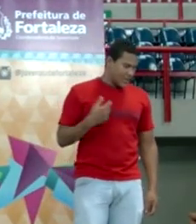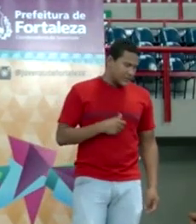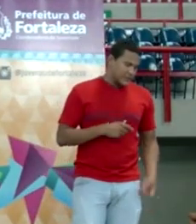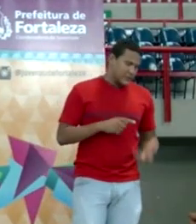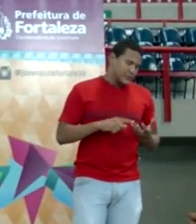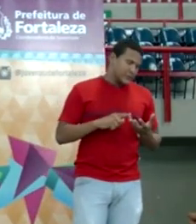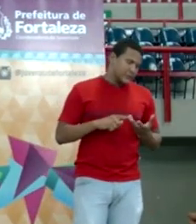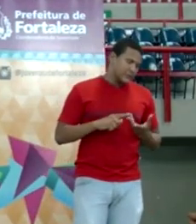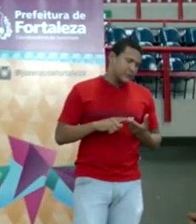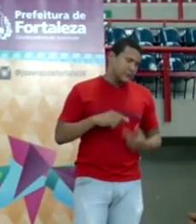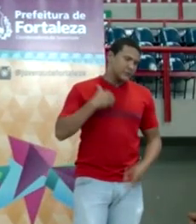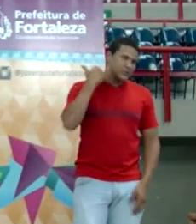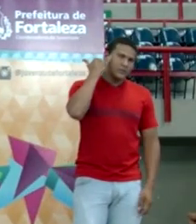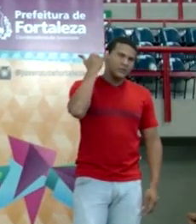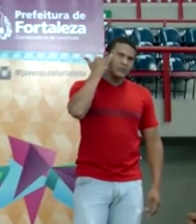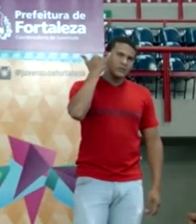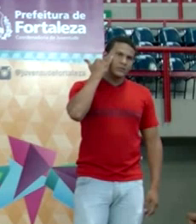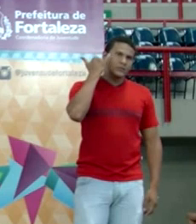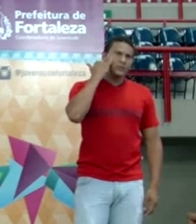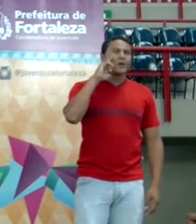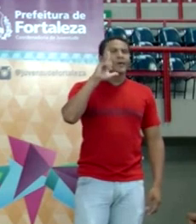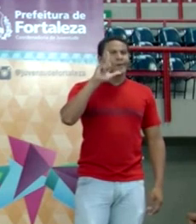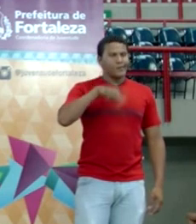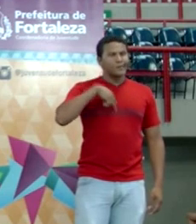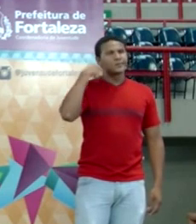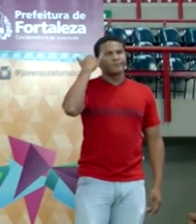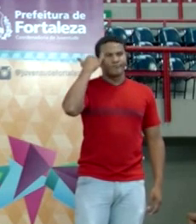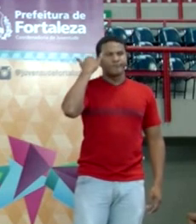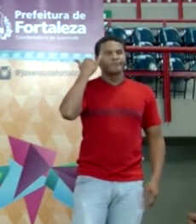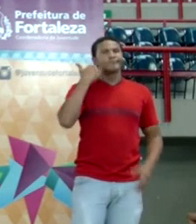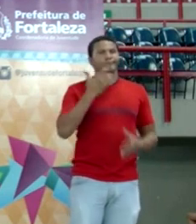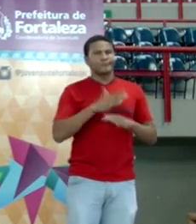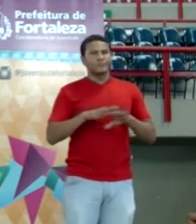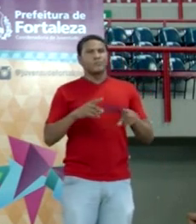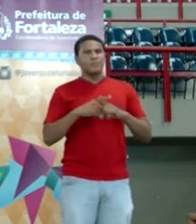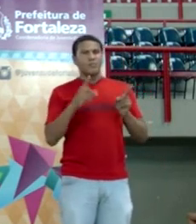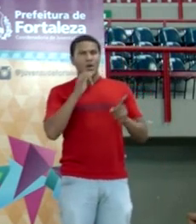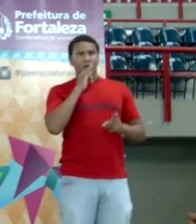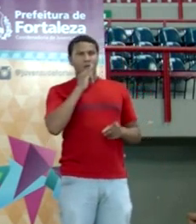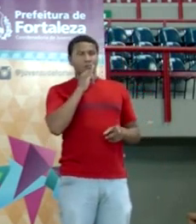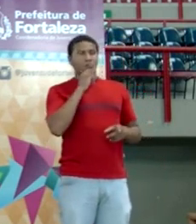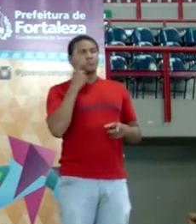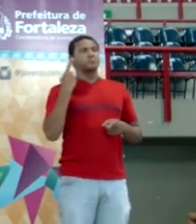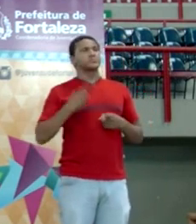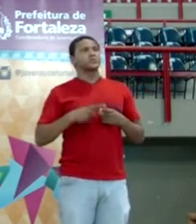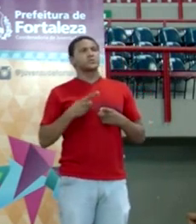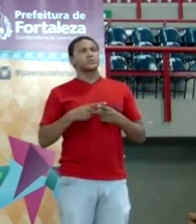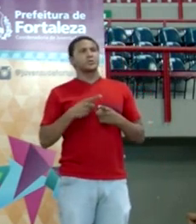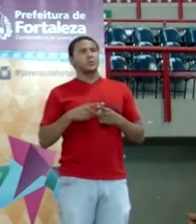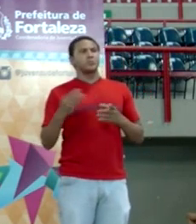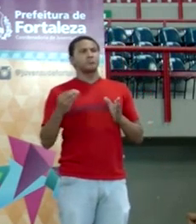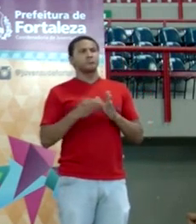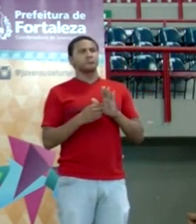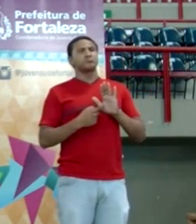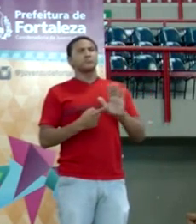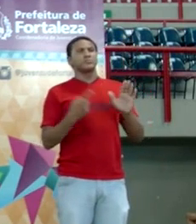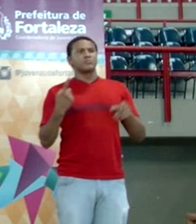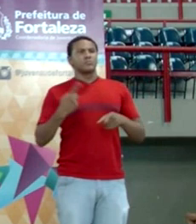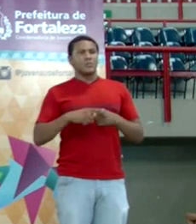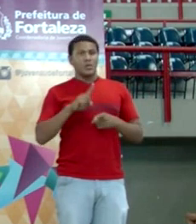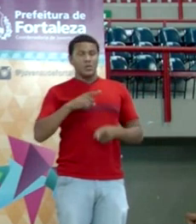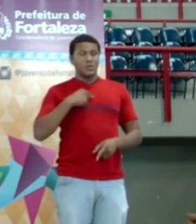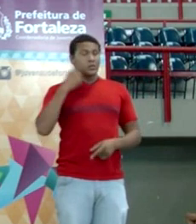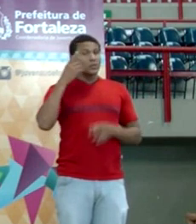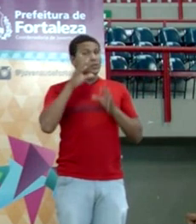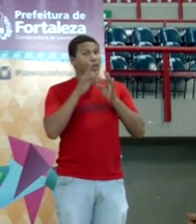né? É uma questão trabalhosa? É. Agora sim, por que eu estou colocando essa questão? Só para lembrar um detalhe. Pessoal, lá na